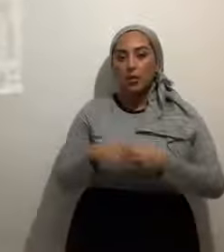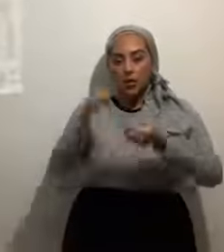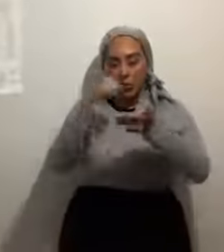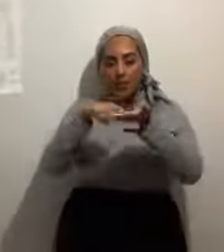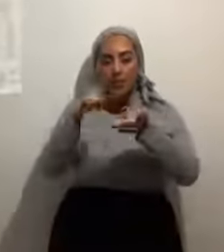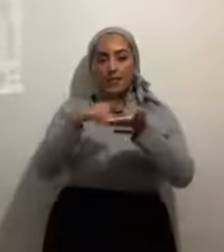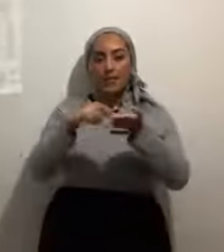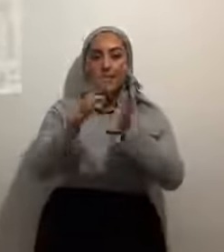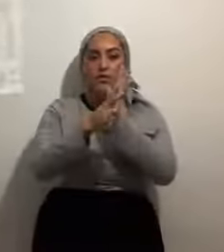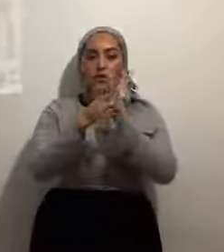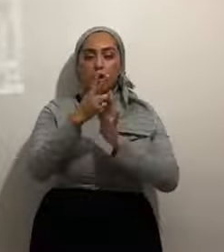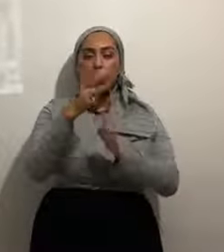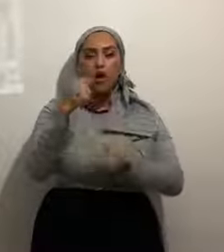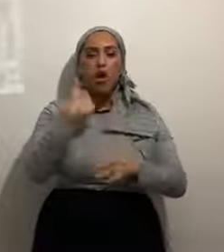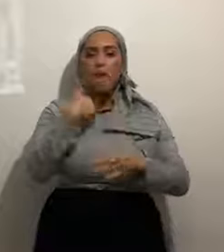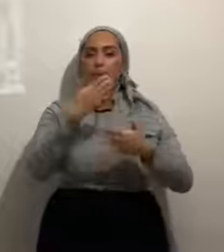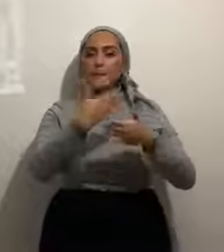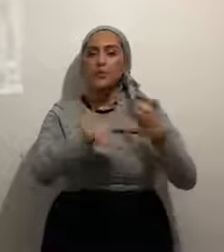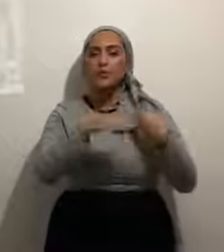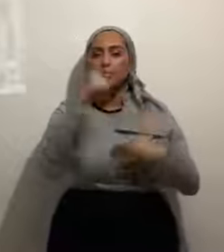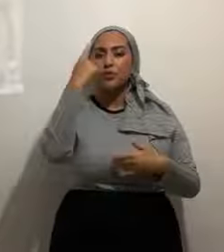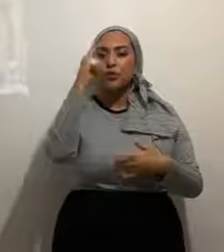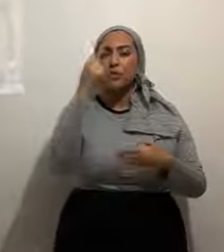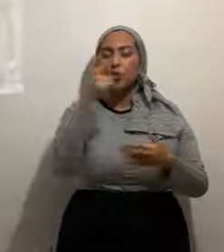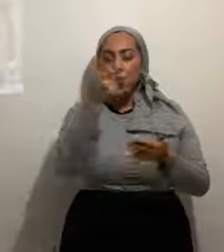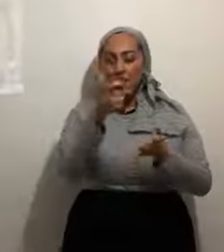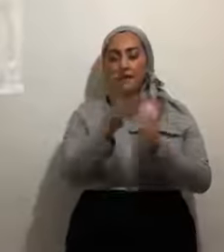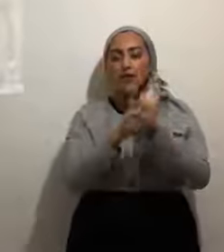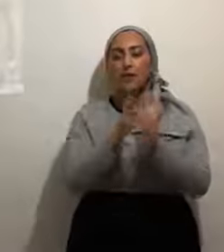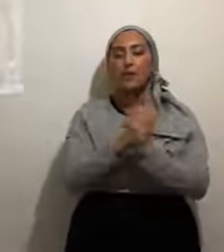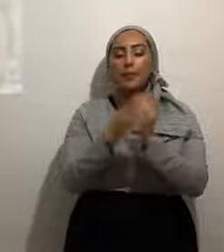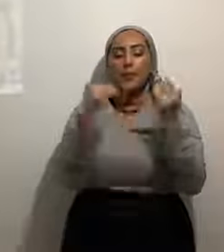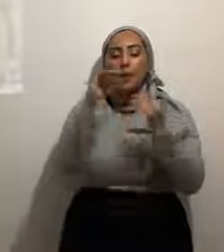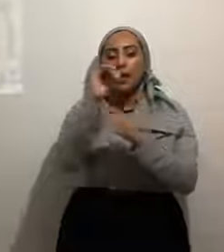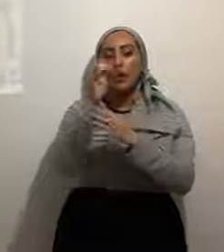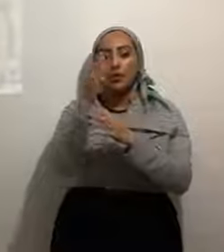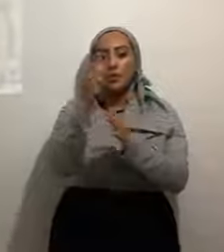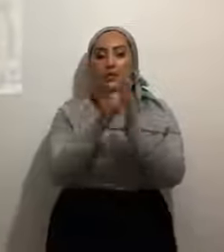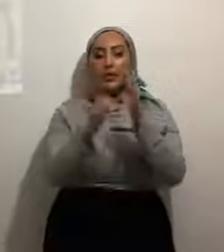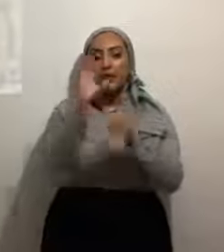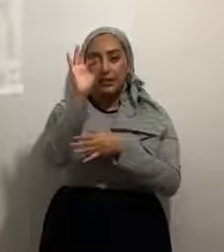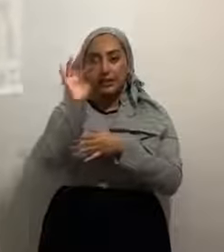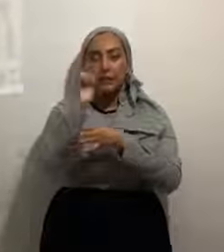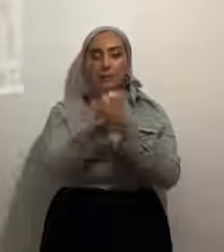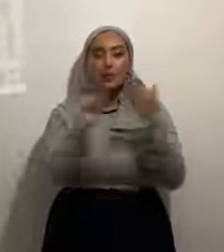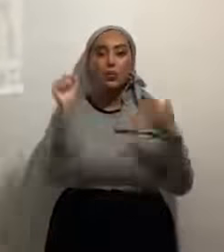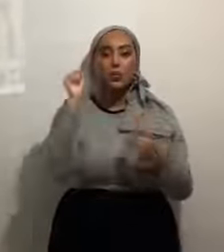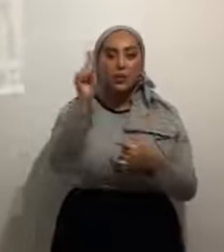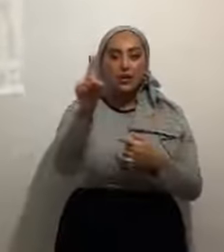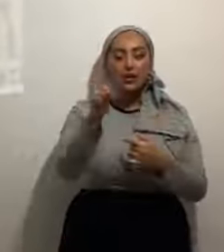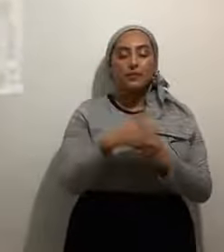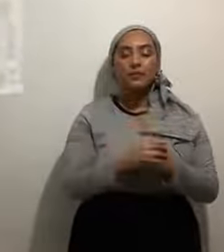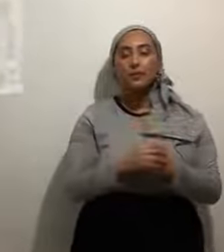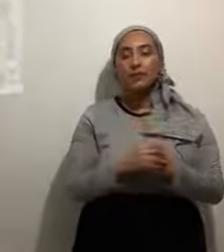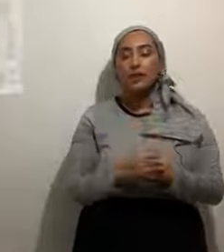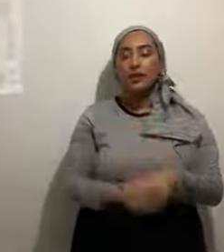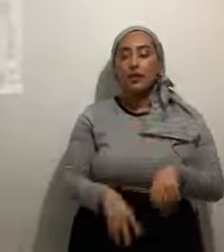nací? ¿Sí? Bueno, Job 9, verso 1. Respondió Job y